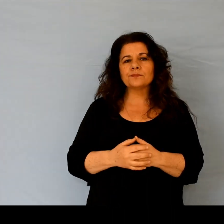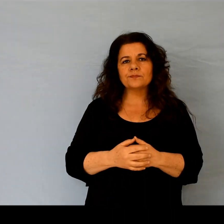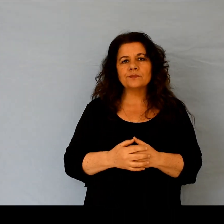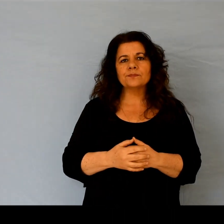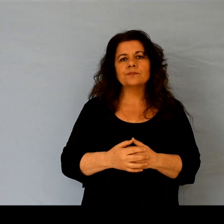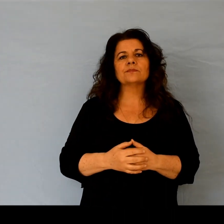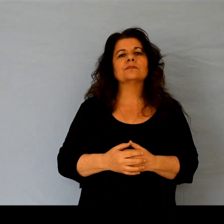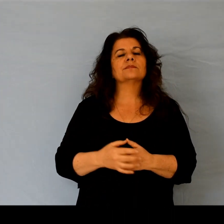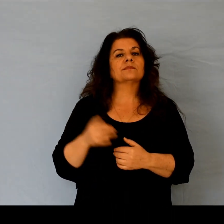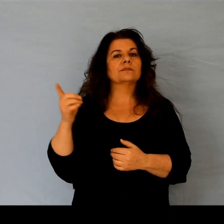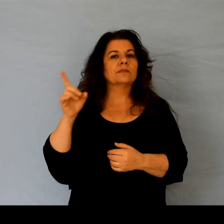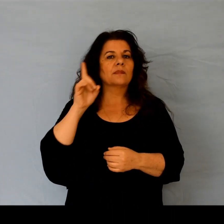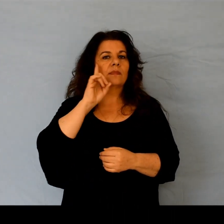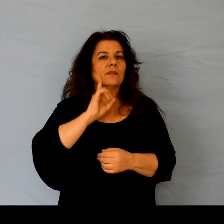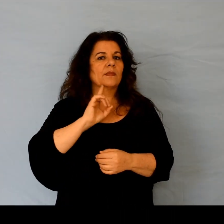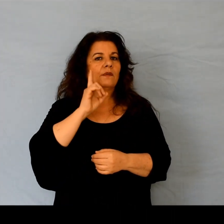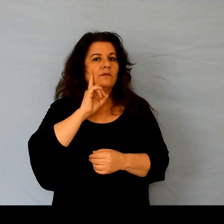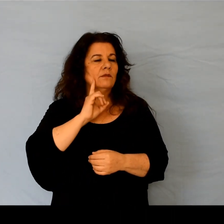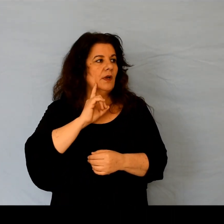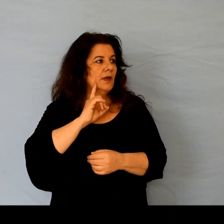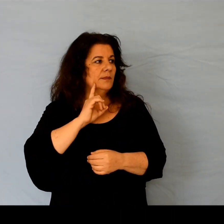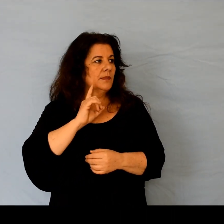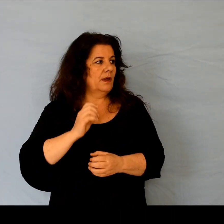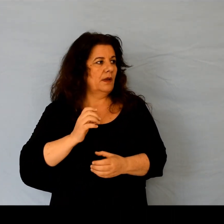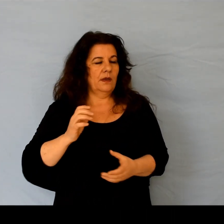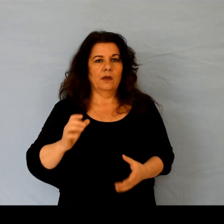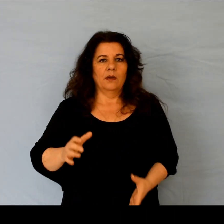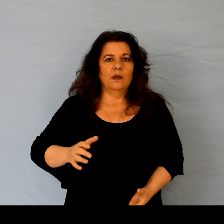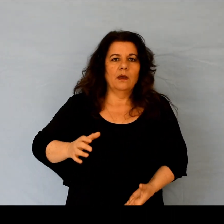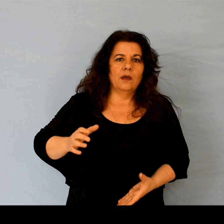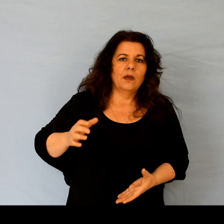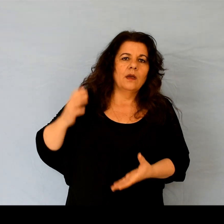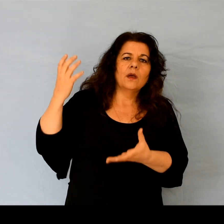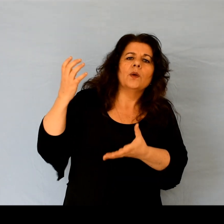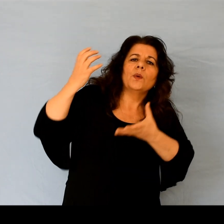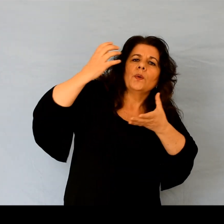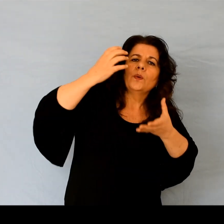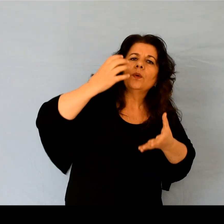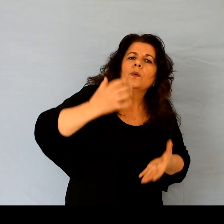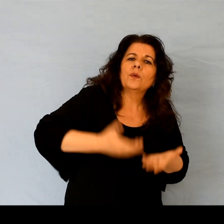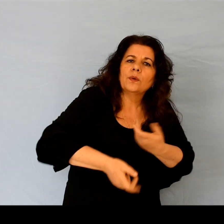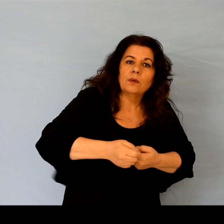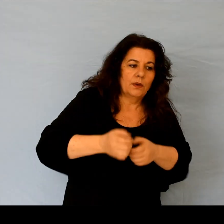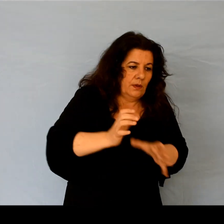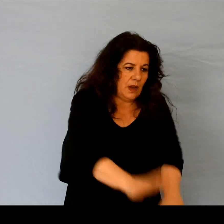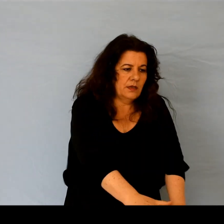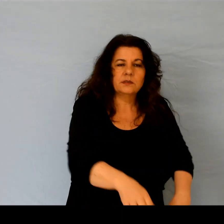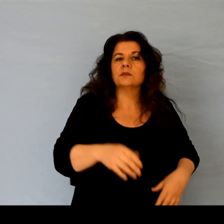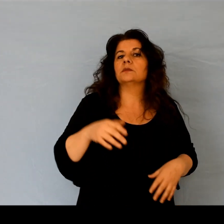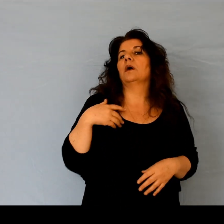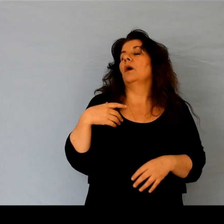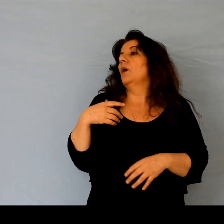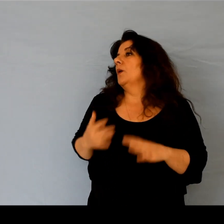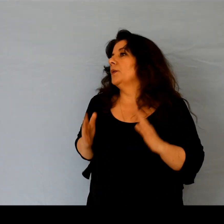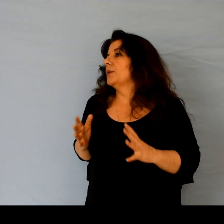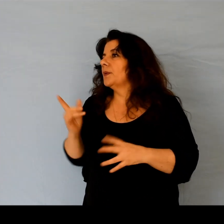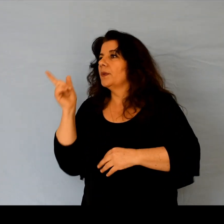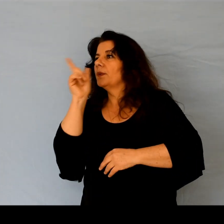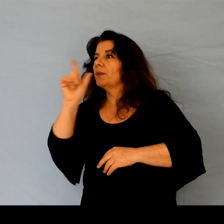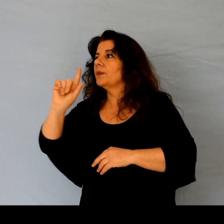La femme, laissant là sa cruche, revint à la ville et dit aux gens « Venez voir un homme qui